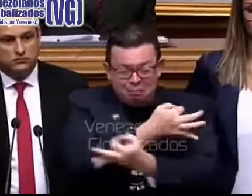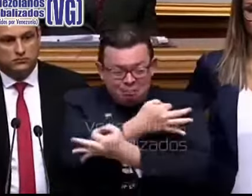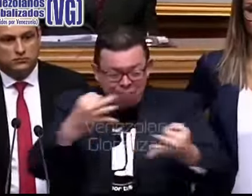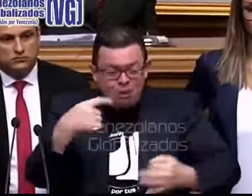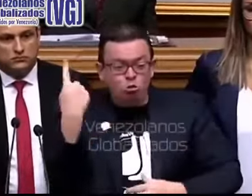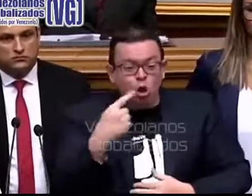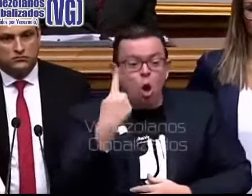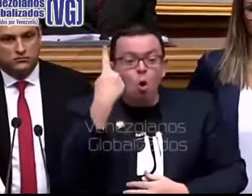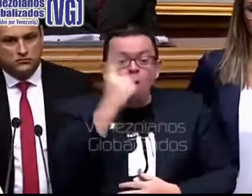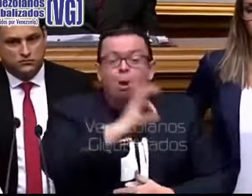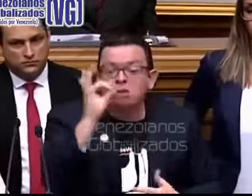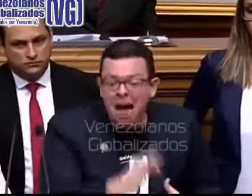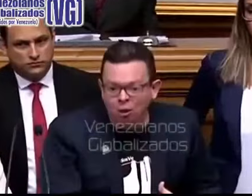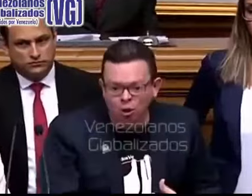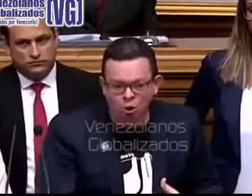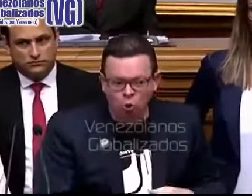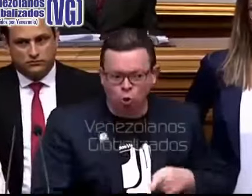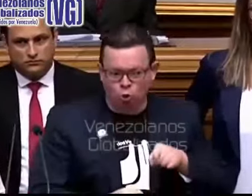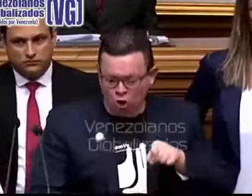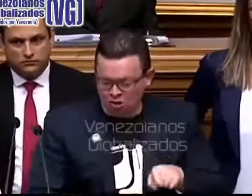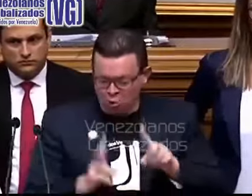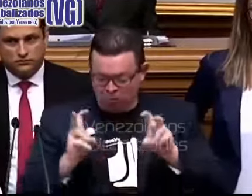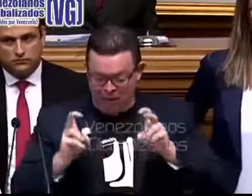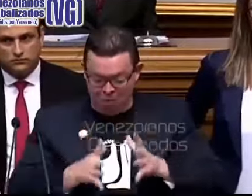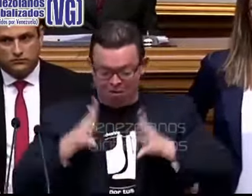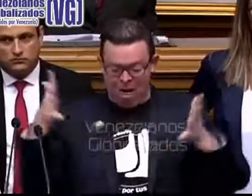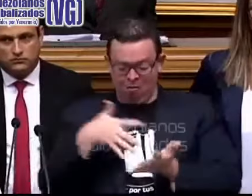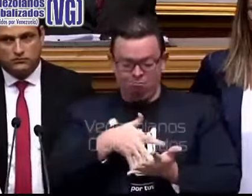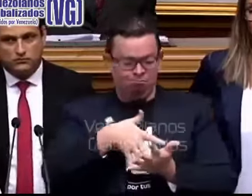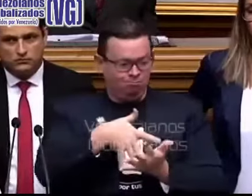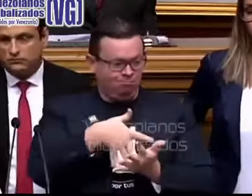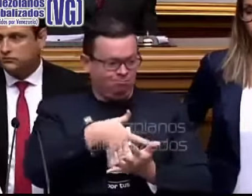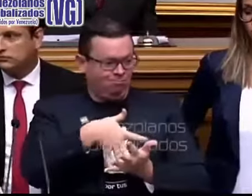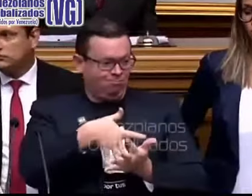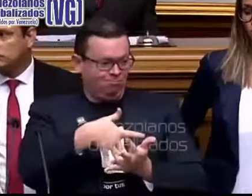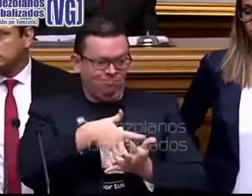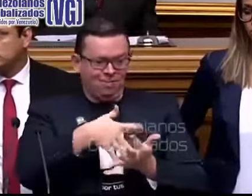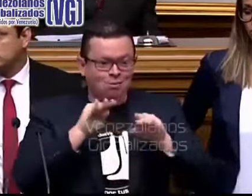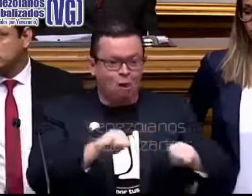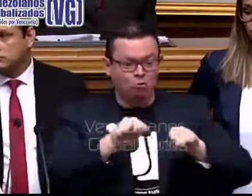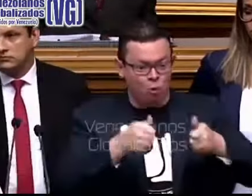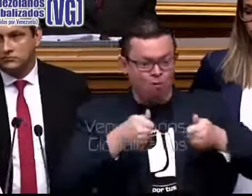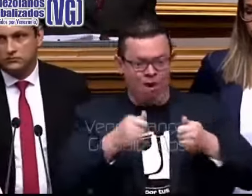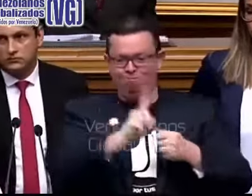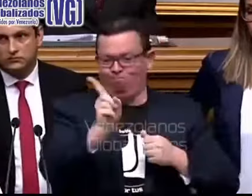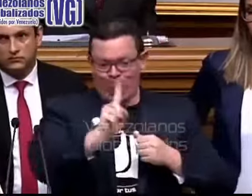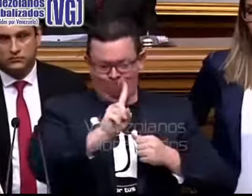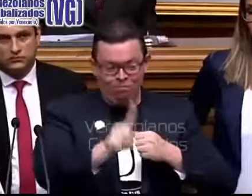actitudes o buenas habilidades para la lectoescritura. Es un porcentaje sumamente sorprendente y que nos pone en estado